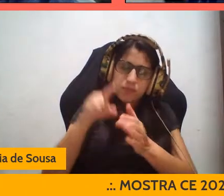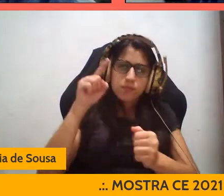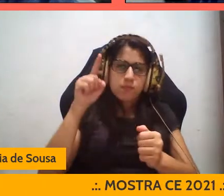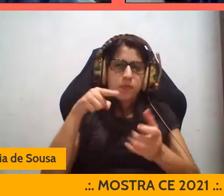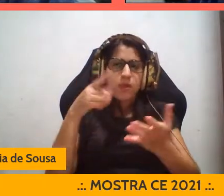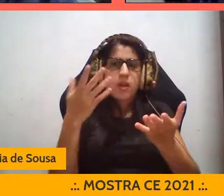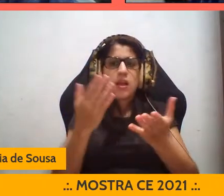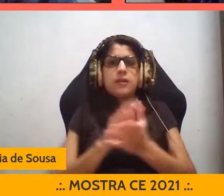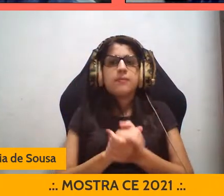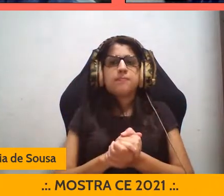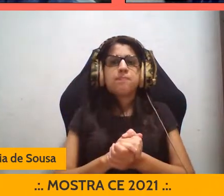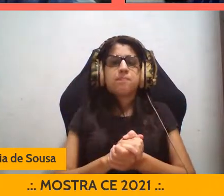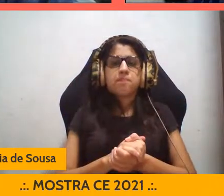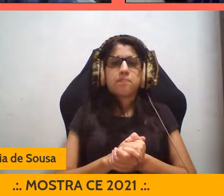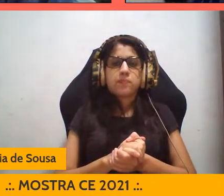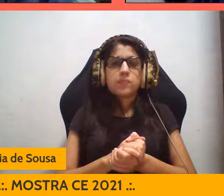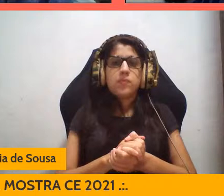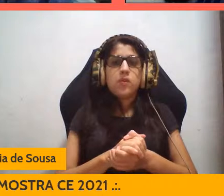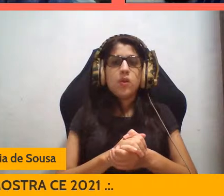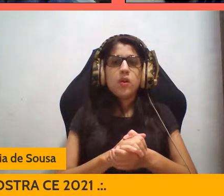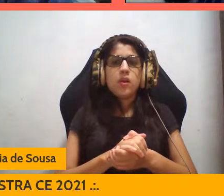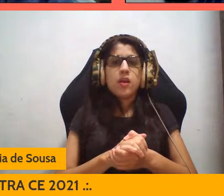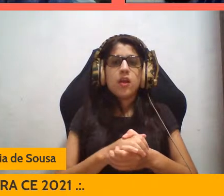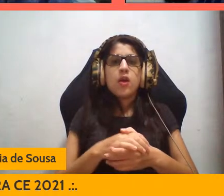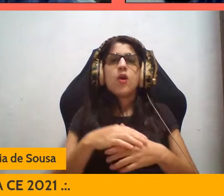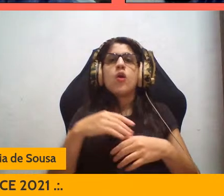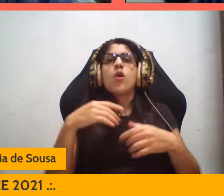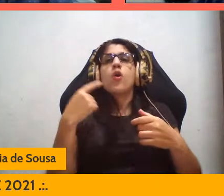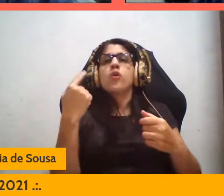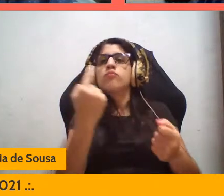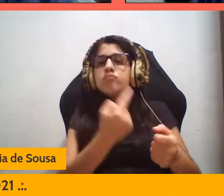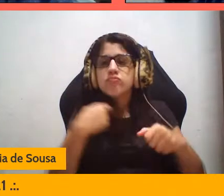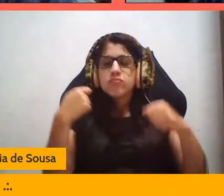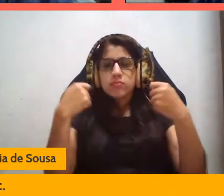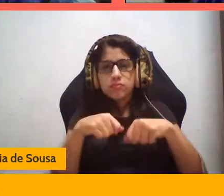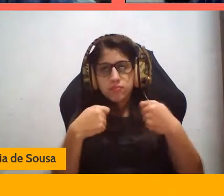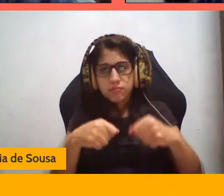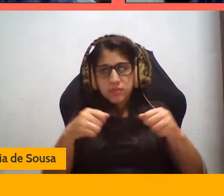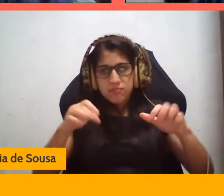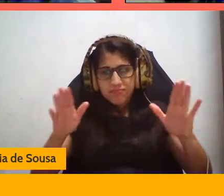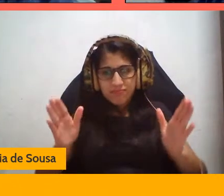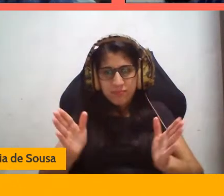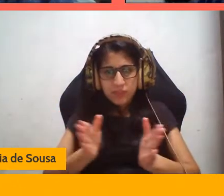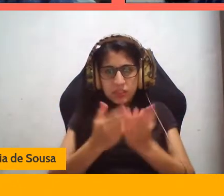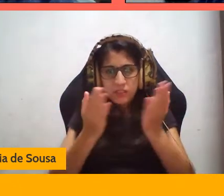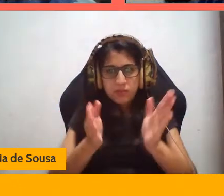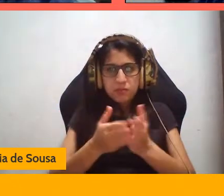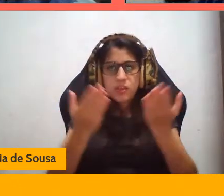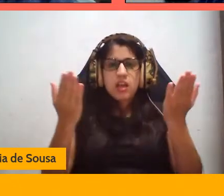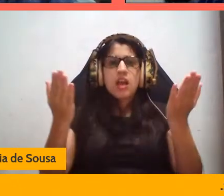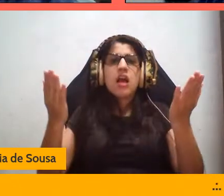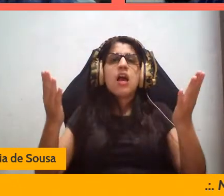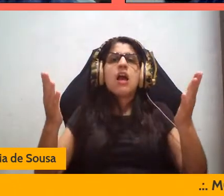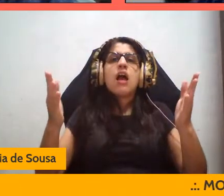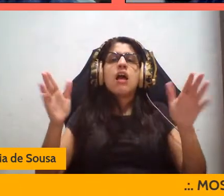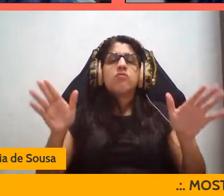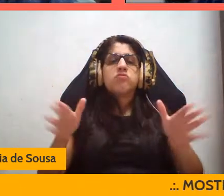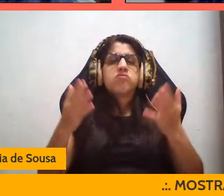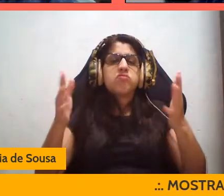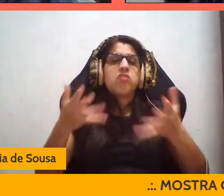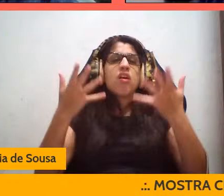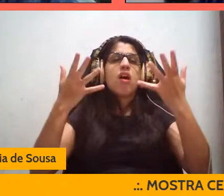Eu acho que o que nós mais precisamos estimular é esta